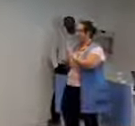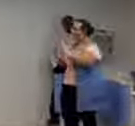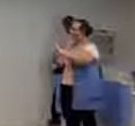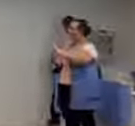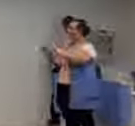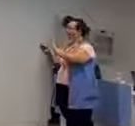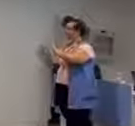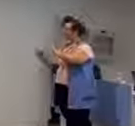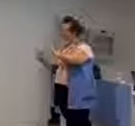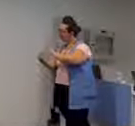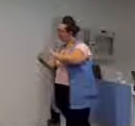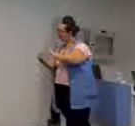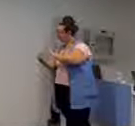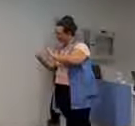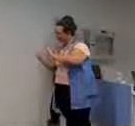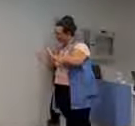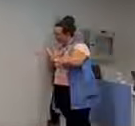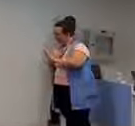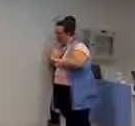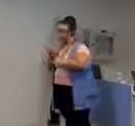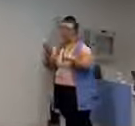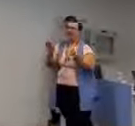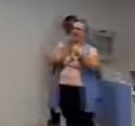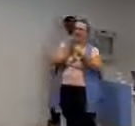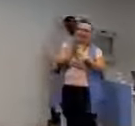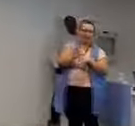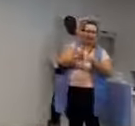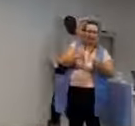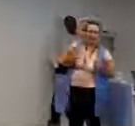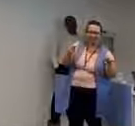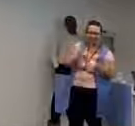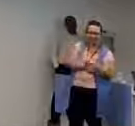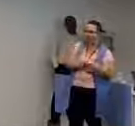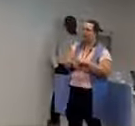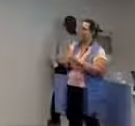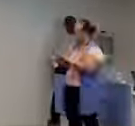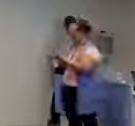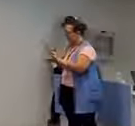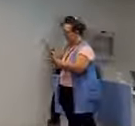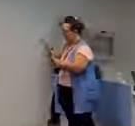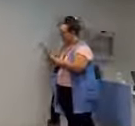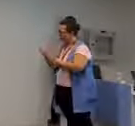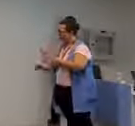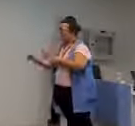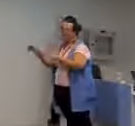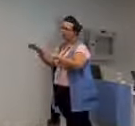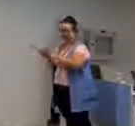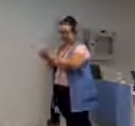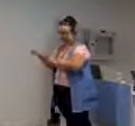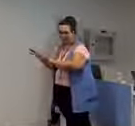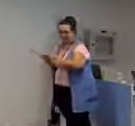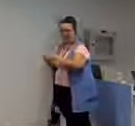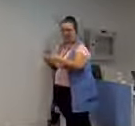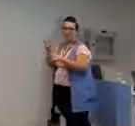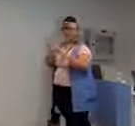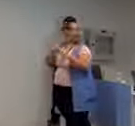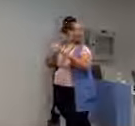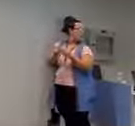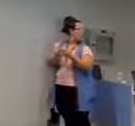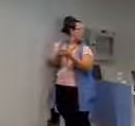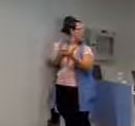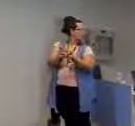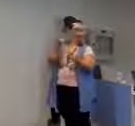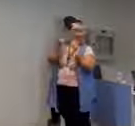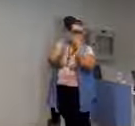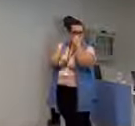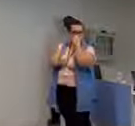vou tryotar a minha ferramenta, não deu certo, eu volto lá, reprojeto, replanejo, desenvolvo os desenhos de novo, os programas,